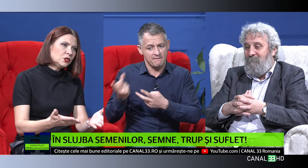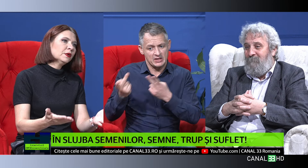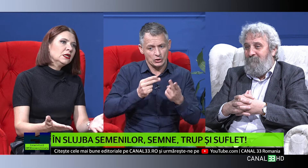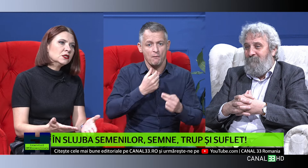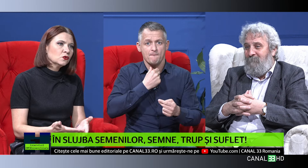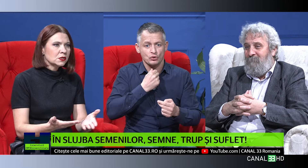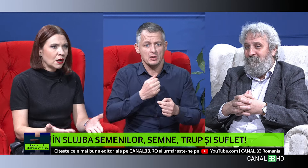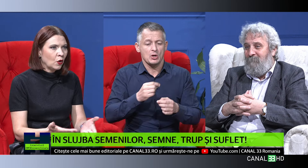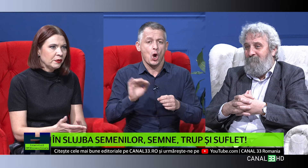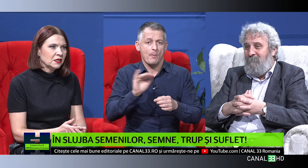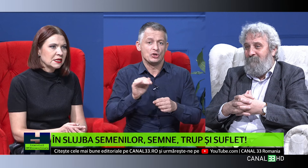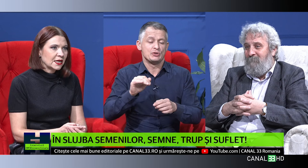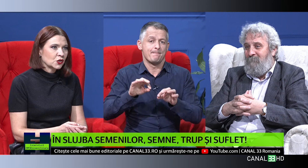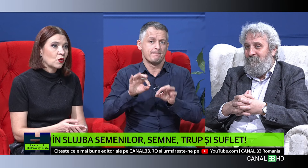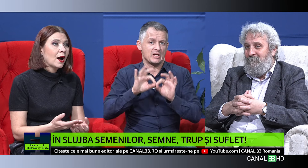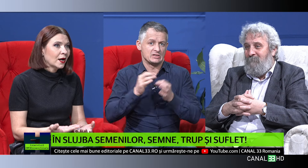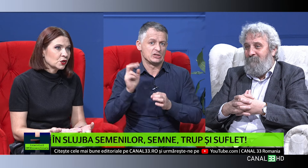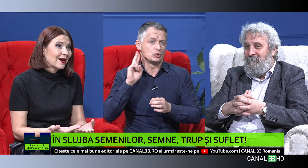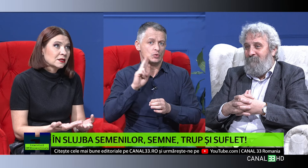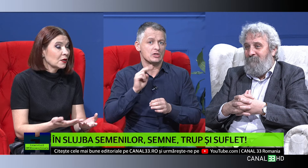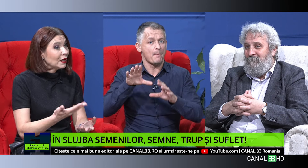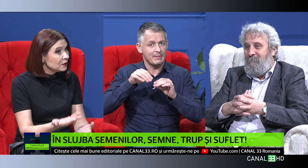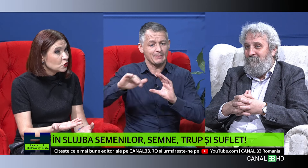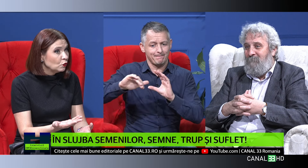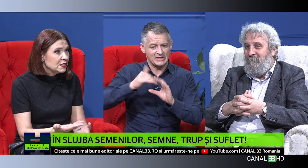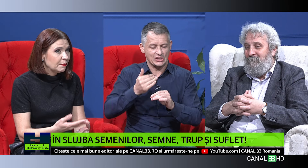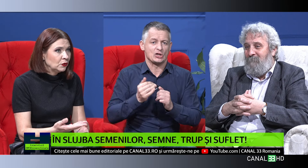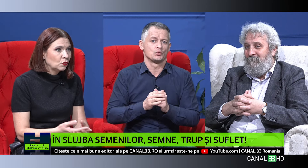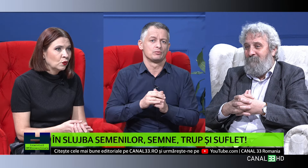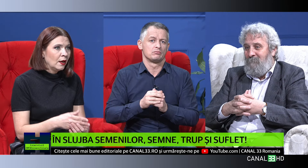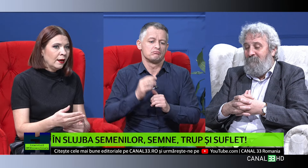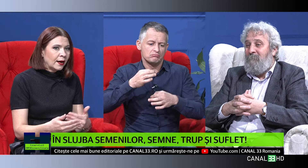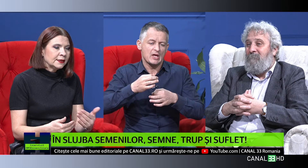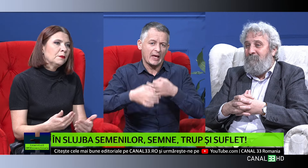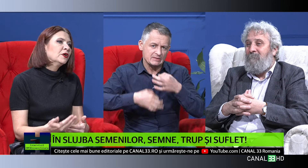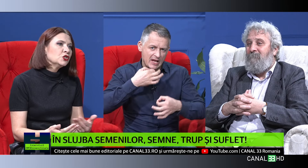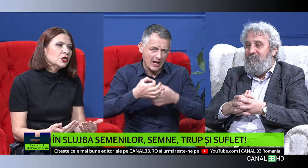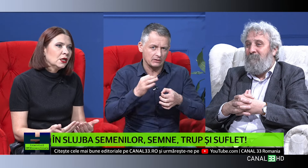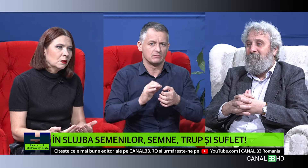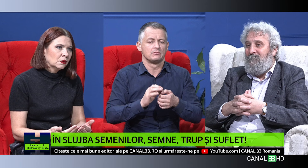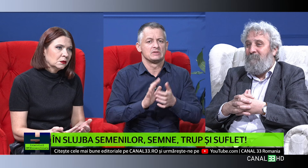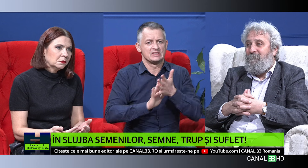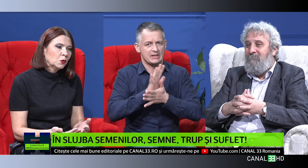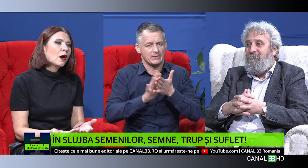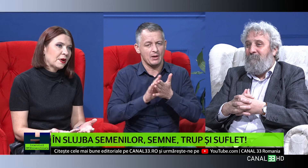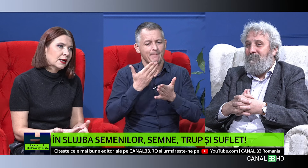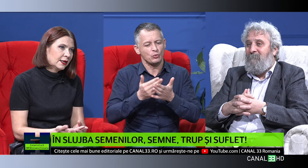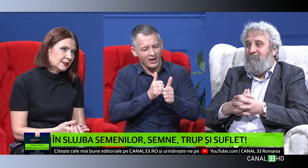și părinții surzi au primit mesajul. Asta e o altă soluție pentru a depăși groapa în care